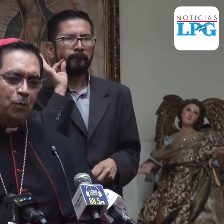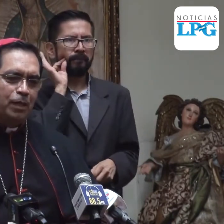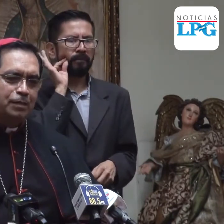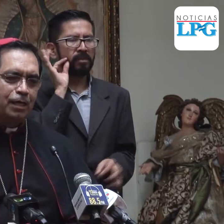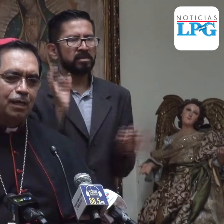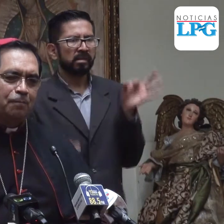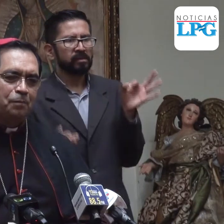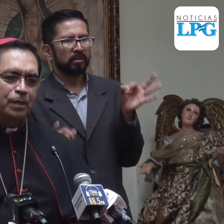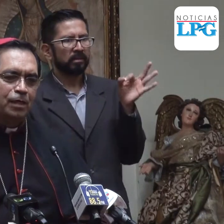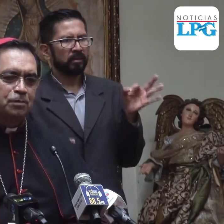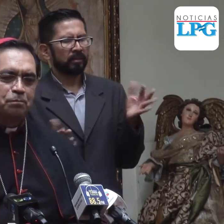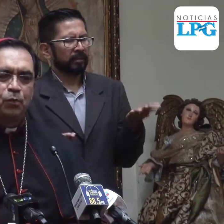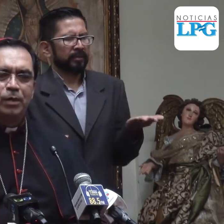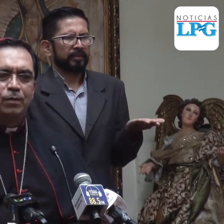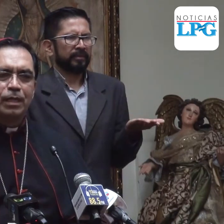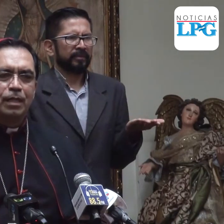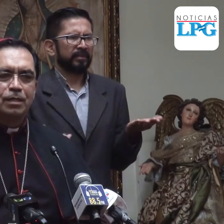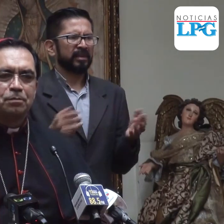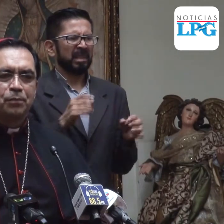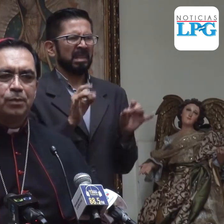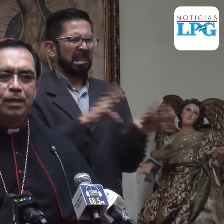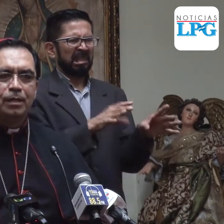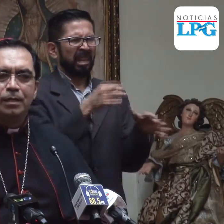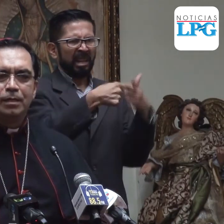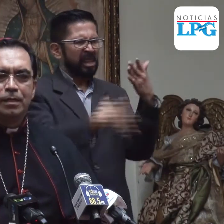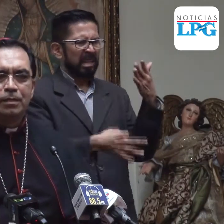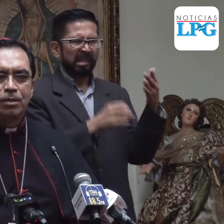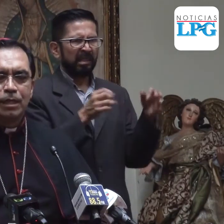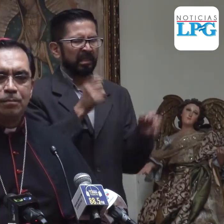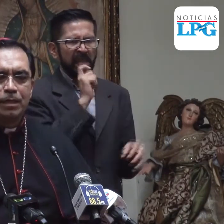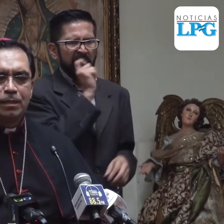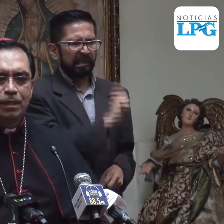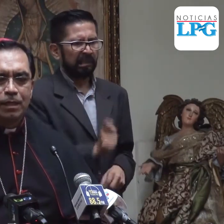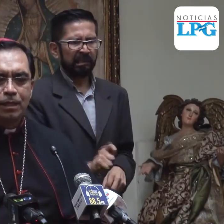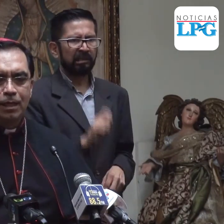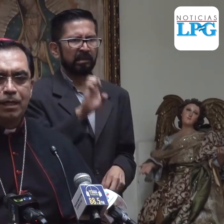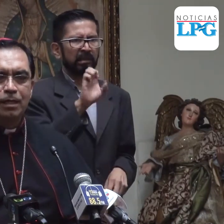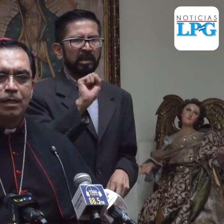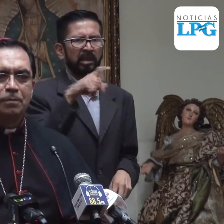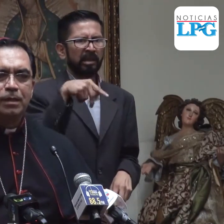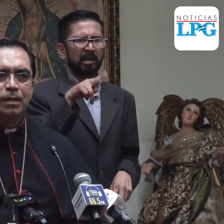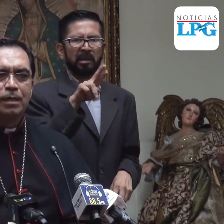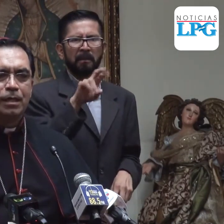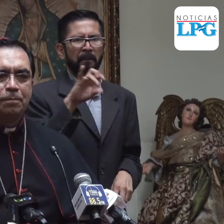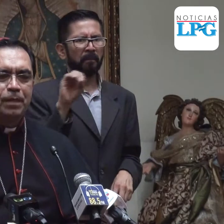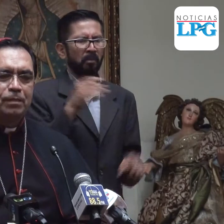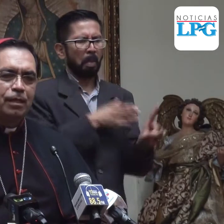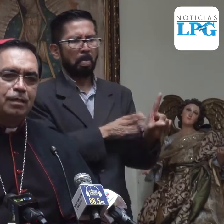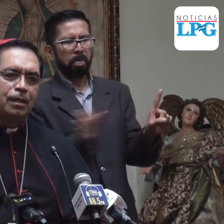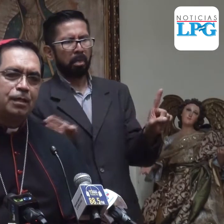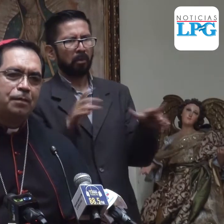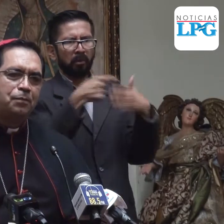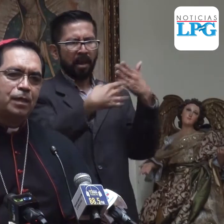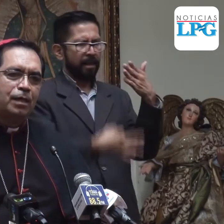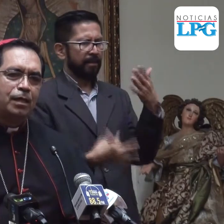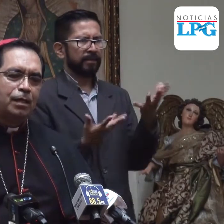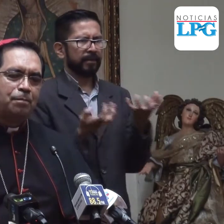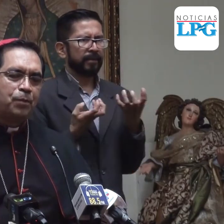injusta, ¿cómo decir? Espuria, una ley espuria, totalmente ilegítima, que